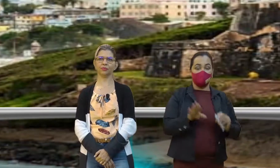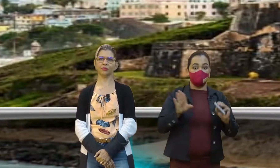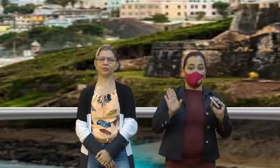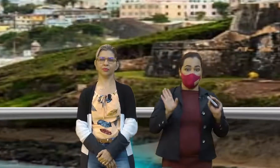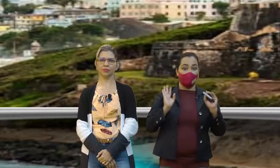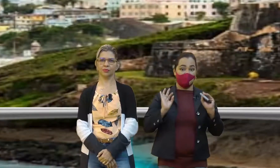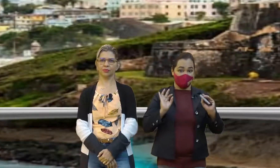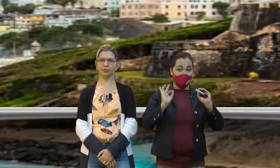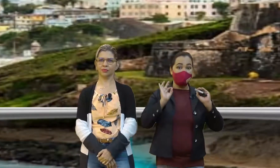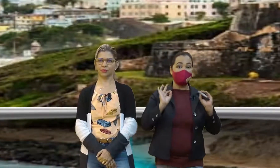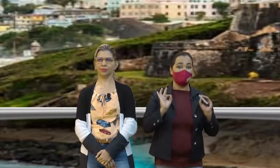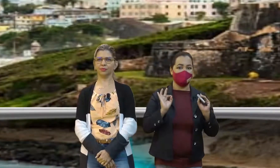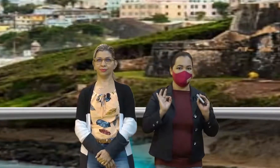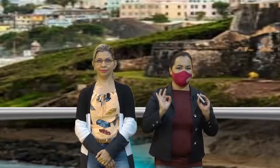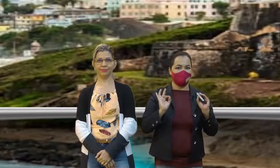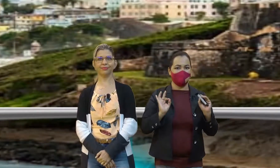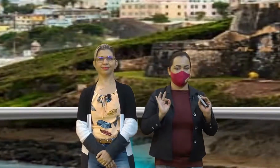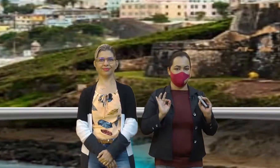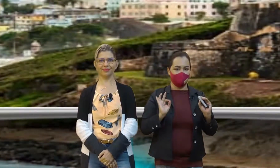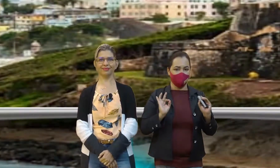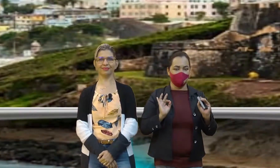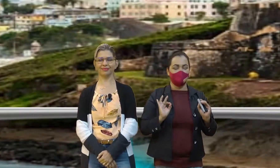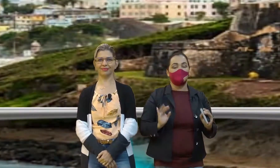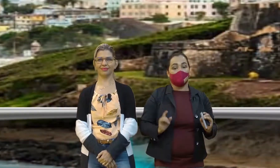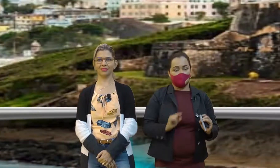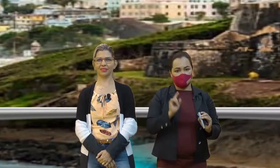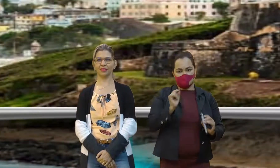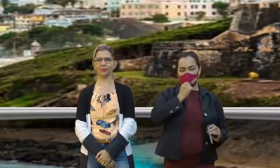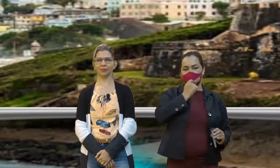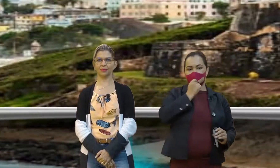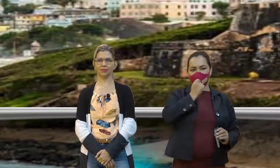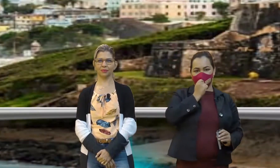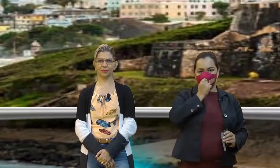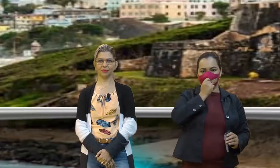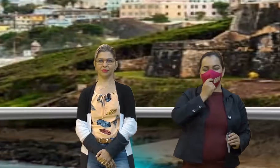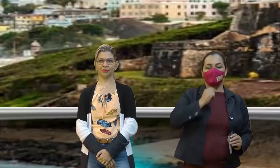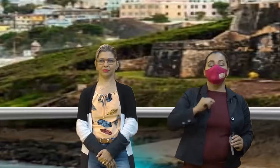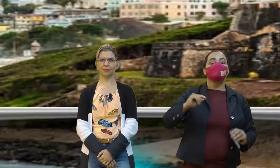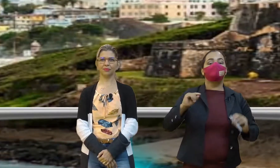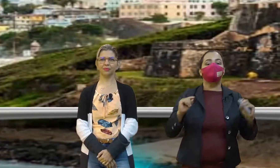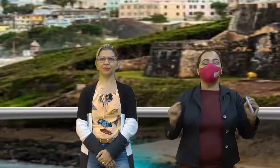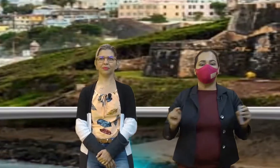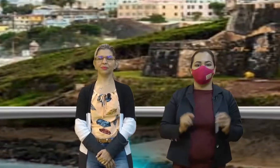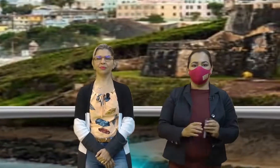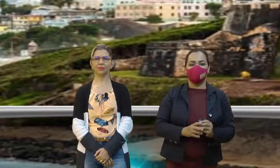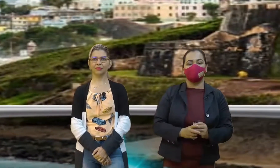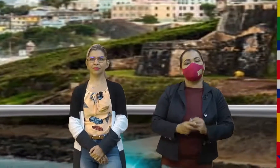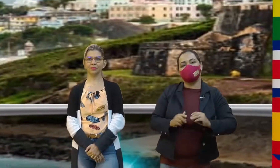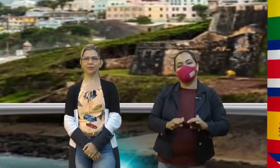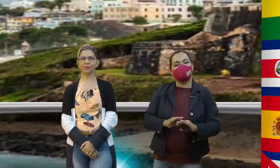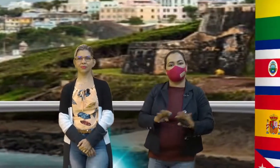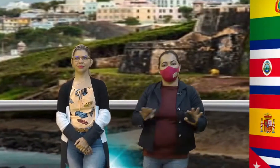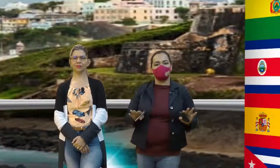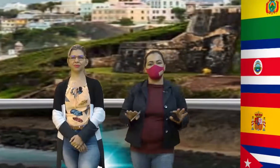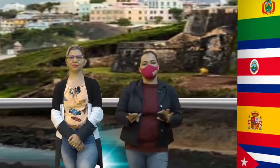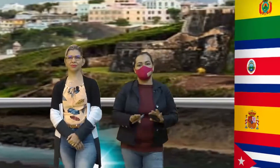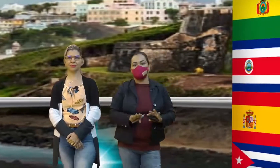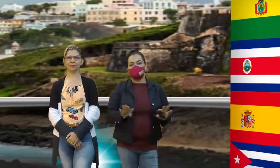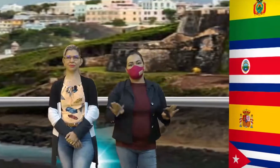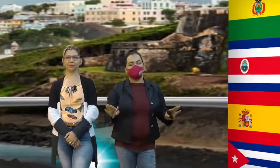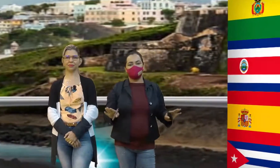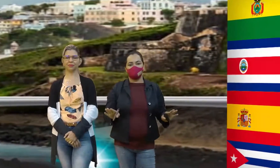beleza, isso é o Havaí, tá bom? Agora vamos para Porto Rico. Porto Rico, ele era um